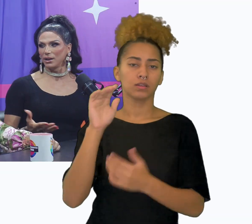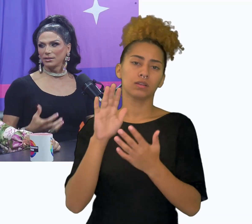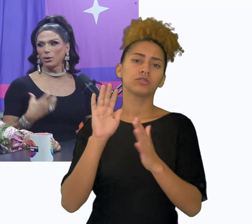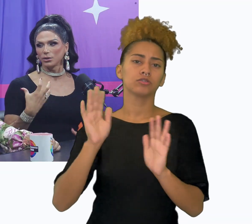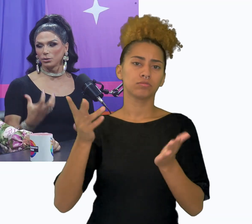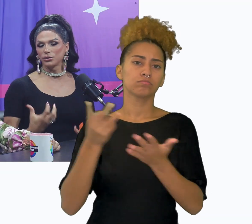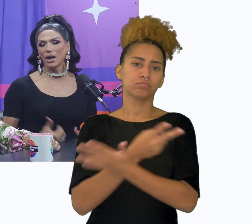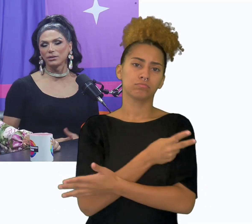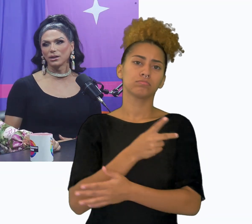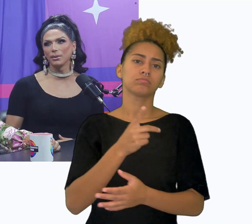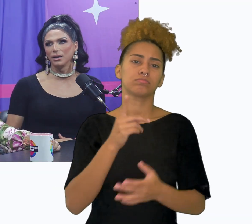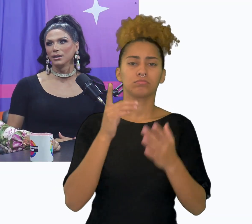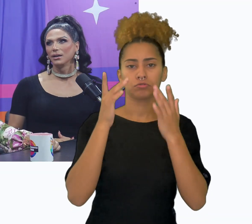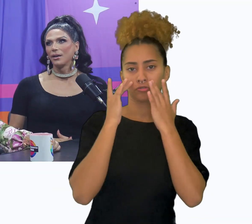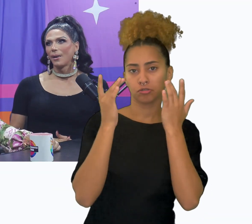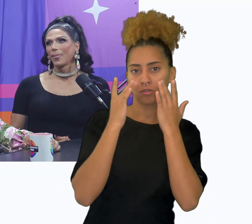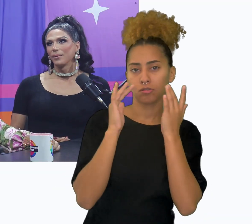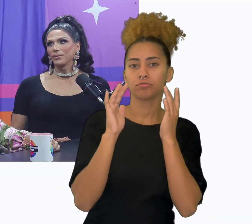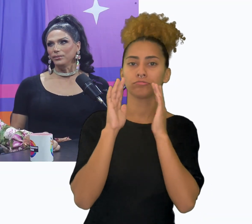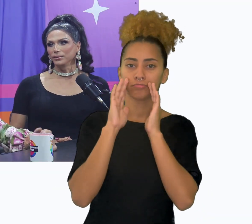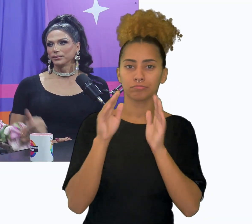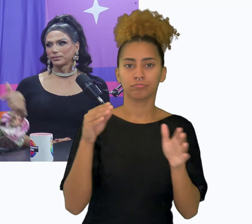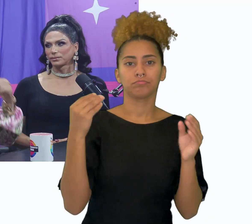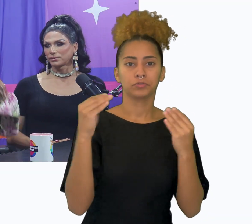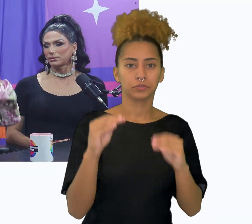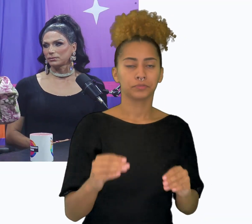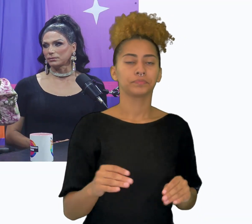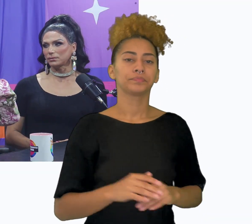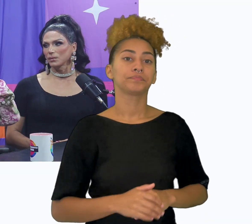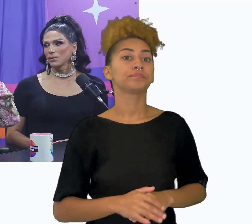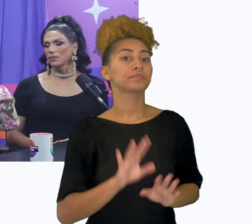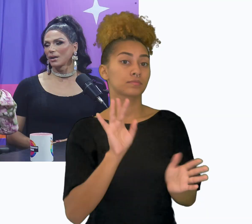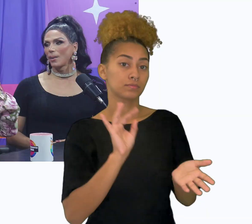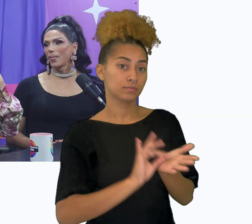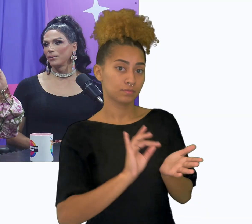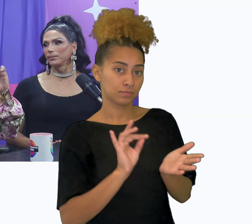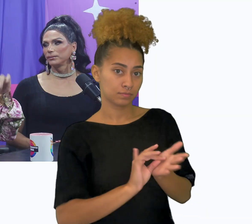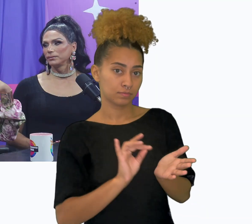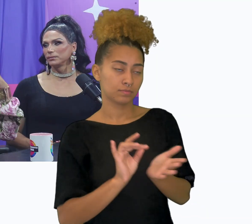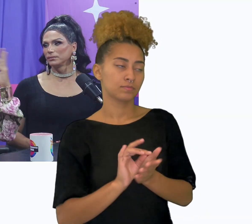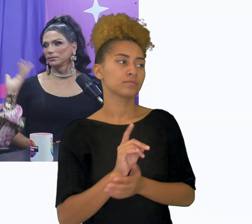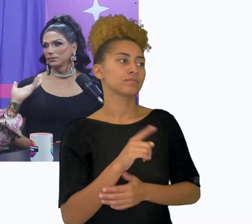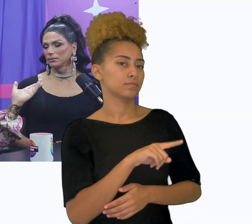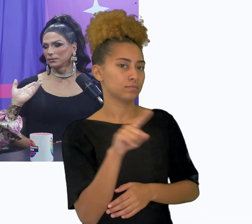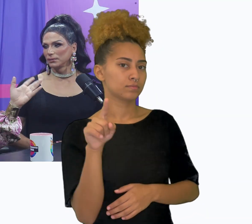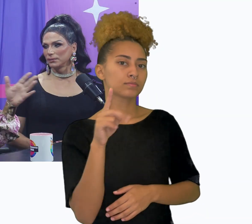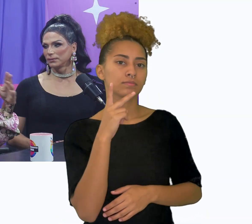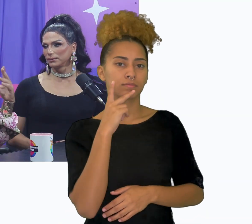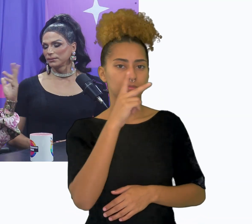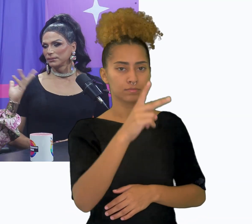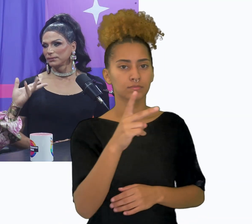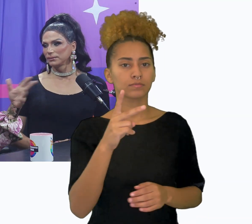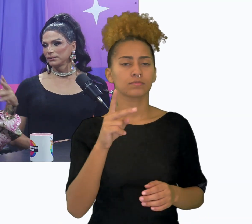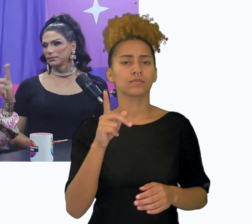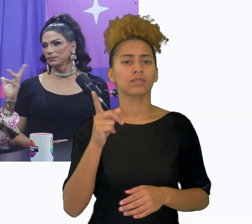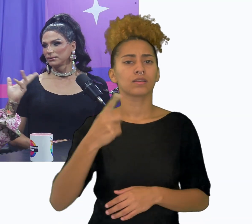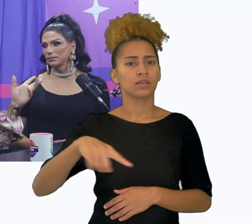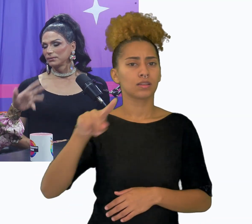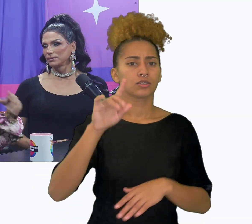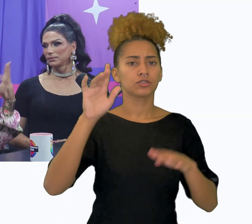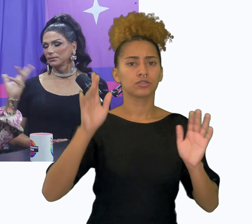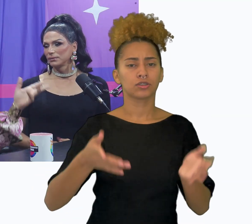algumas vezes, a coisa do teatro também. Na verdade, assim, como eu sempre tive a visão que elas